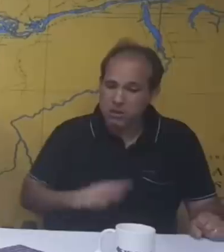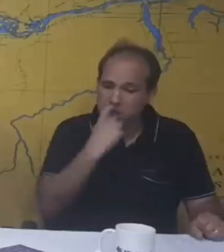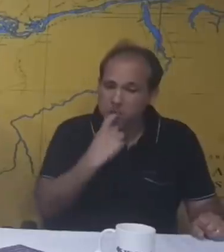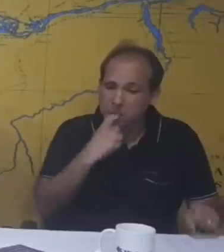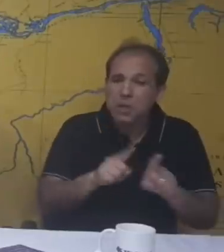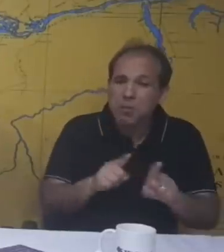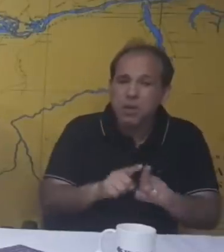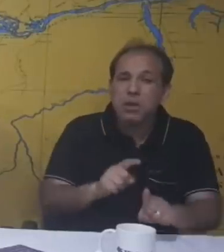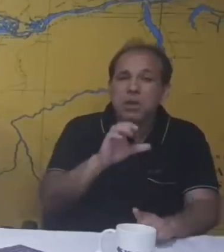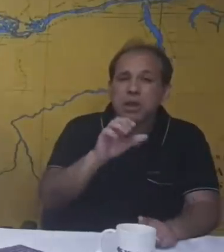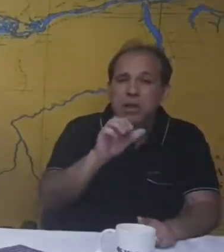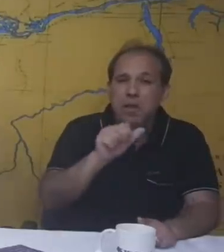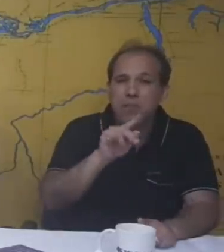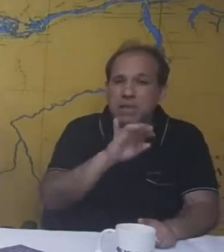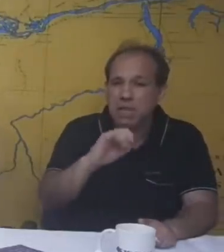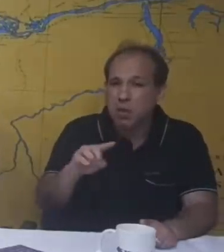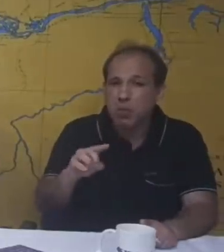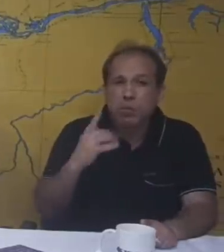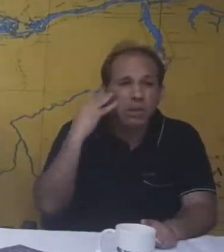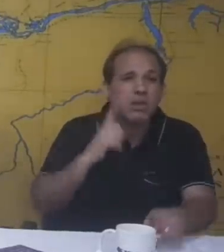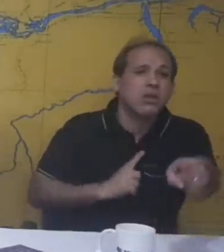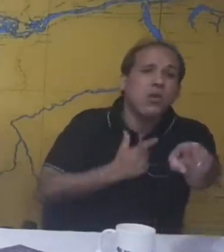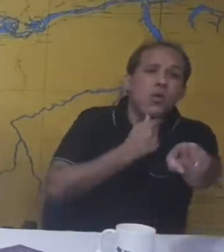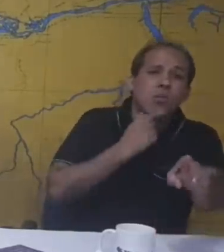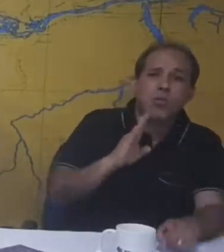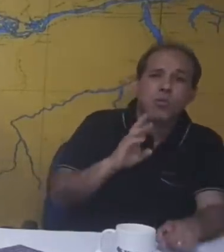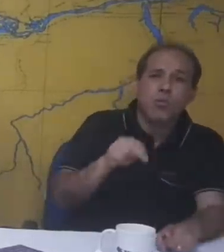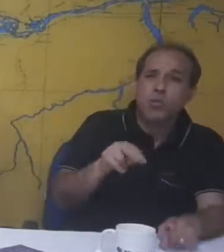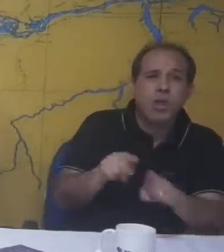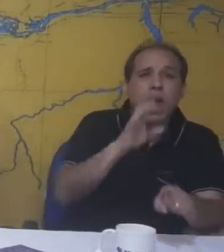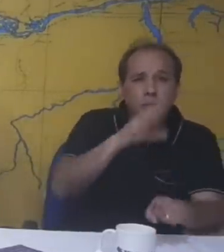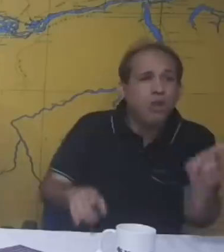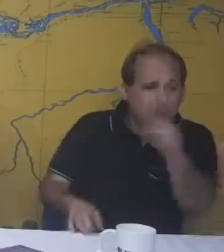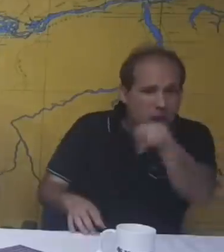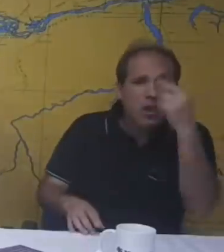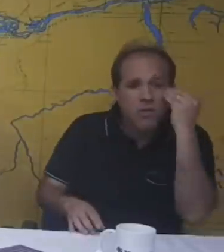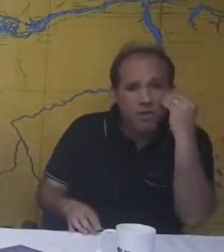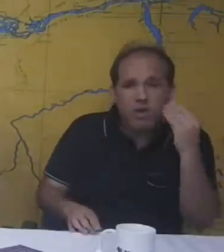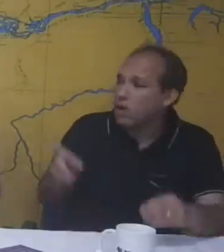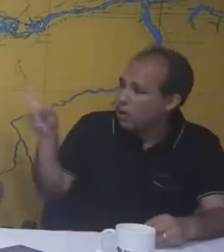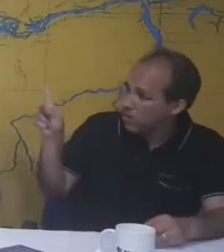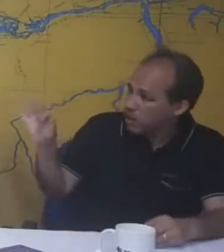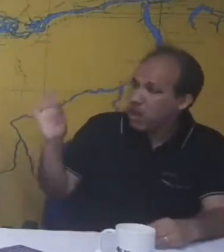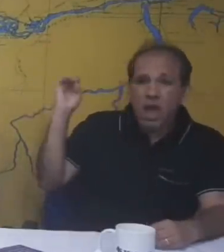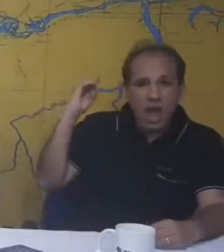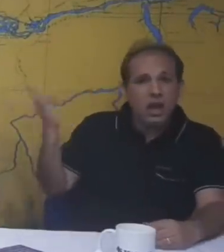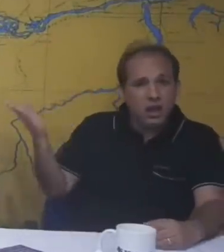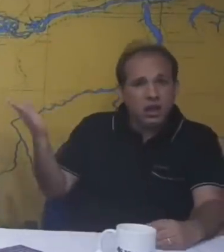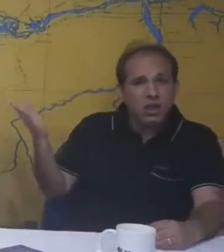Capitão Tarcísio, tá? O Bruno também tá aqui, a mesma crítica para ele. O Beto foi promovido pelo PT também, a mesma